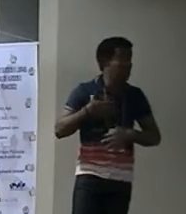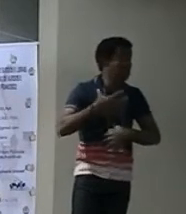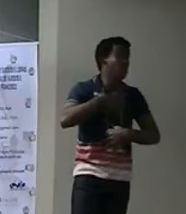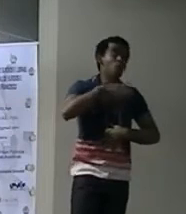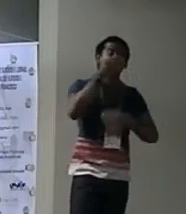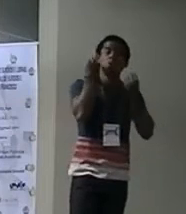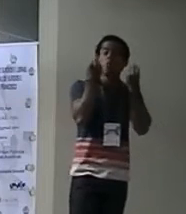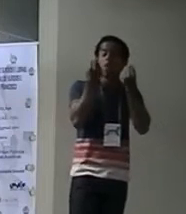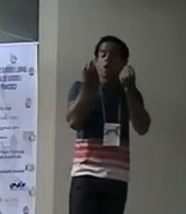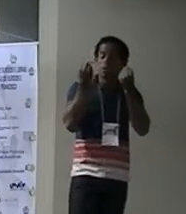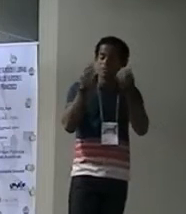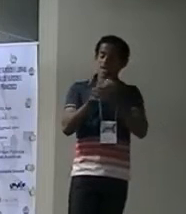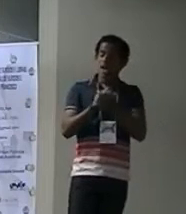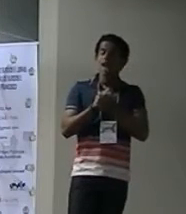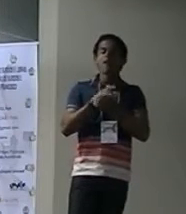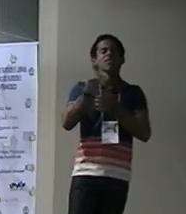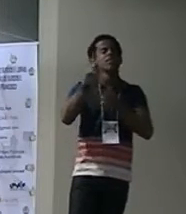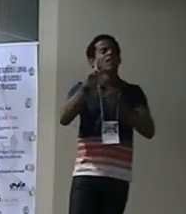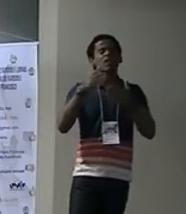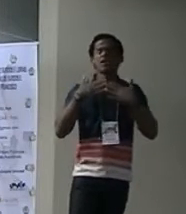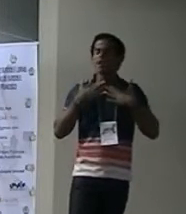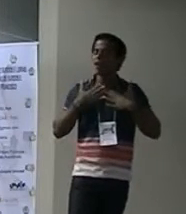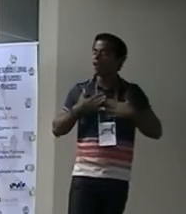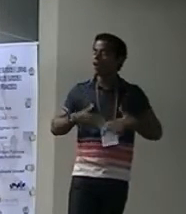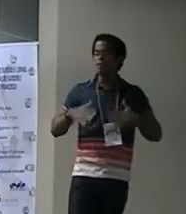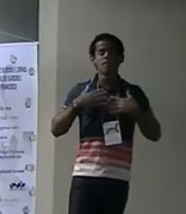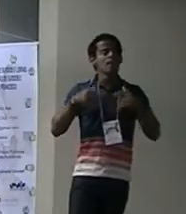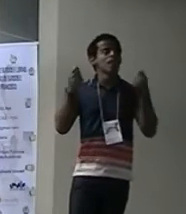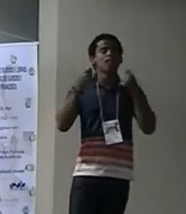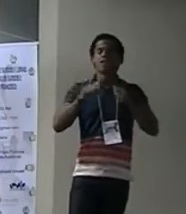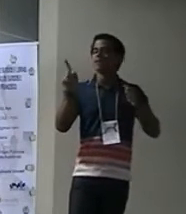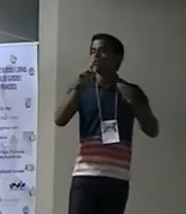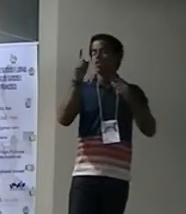Choraram muito, choraram bastante, ficou muito angustiada.